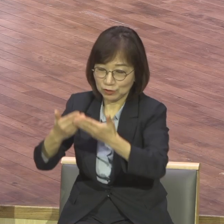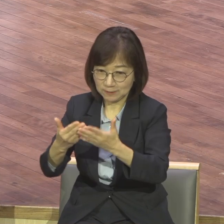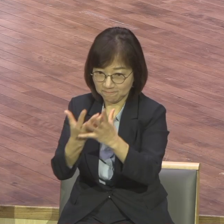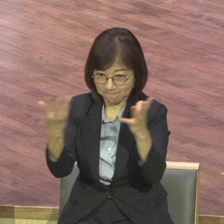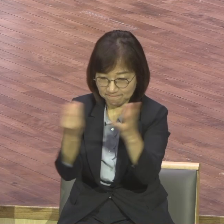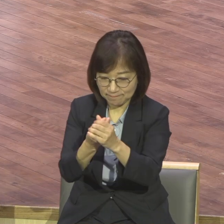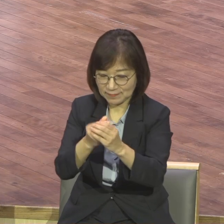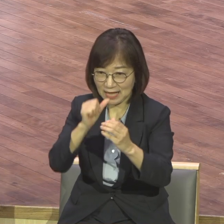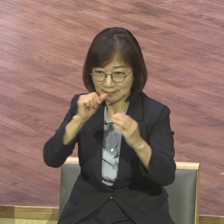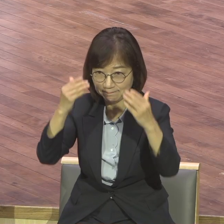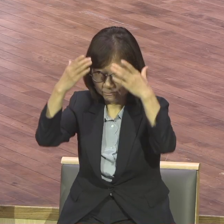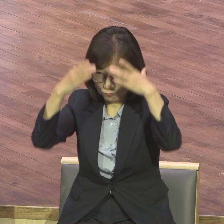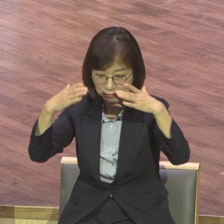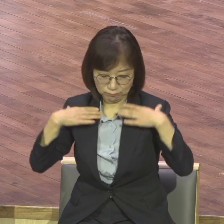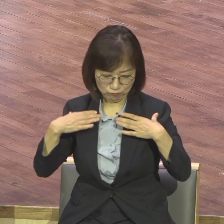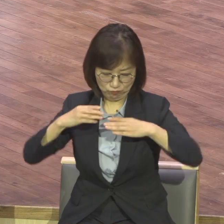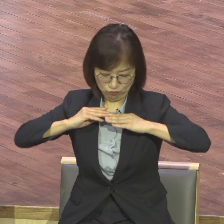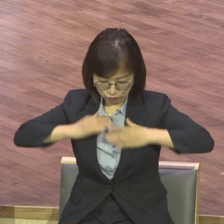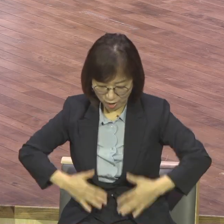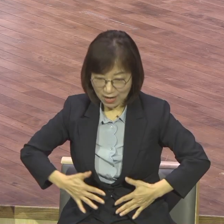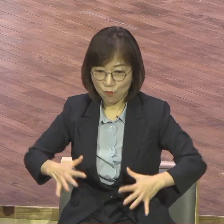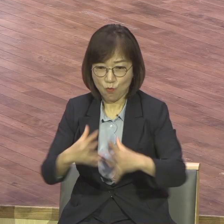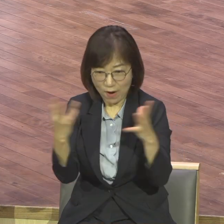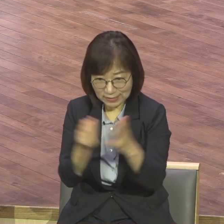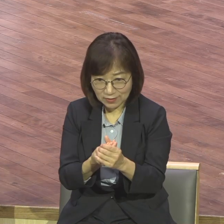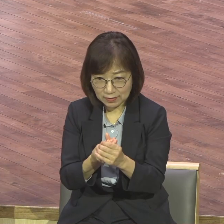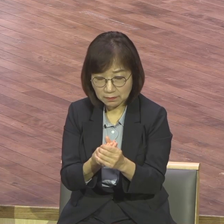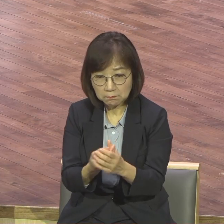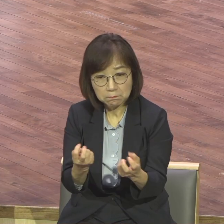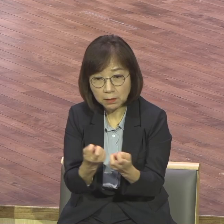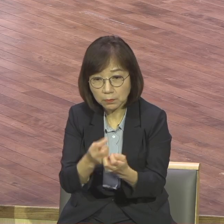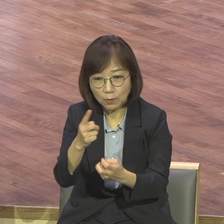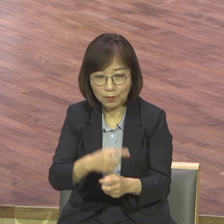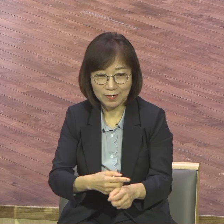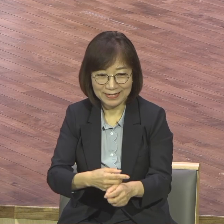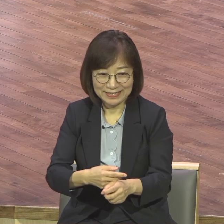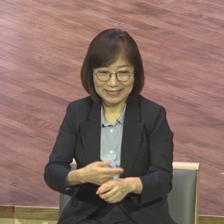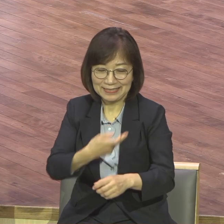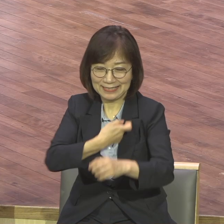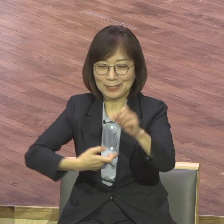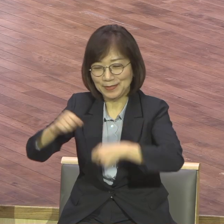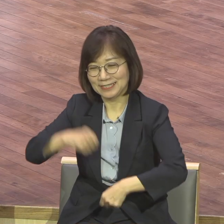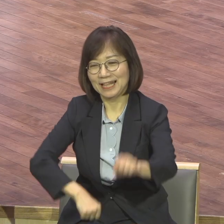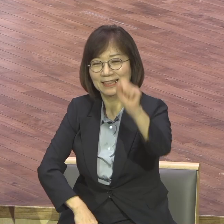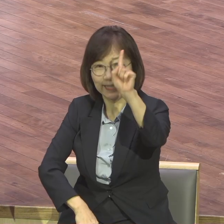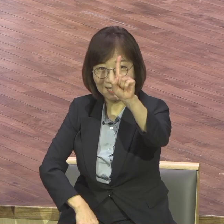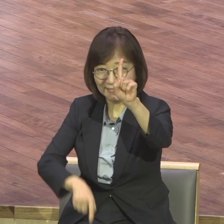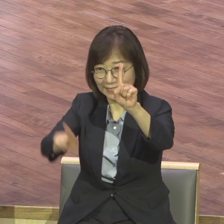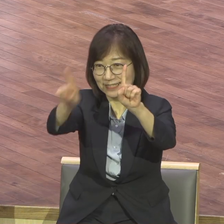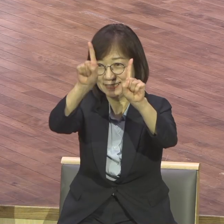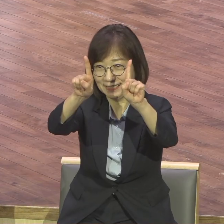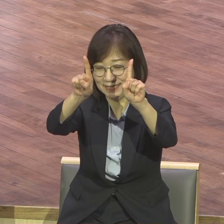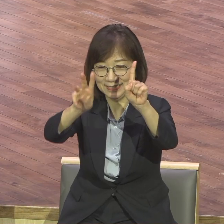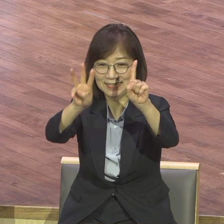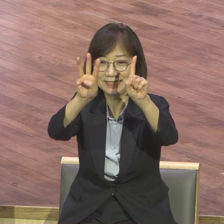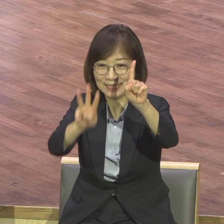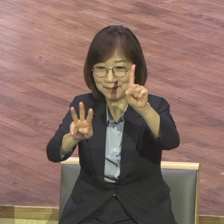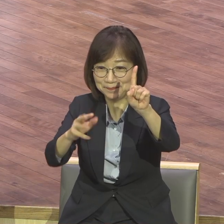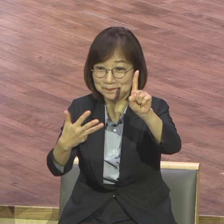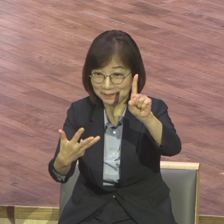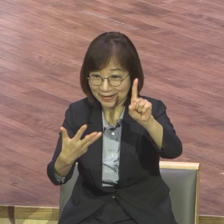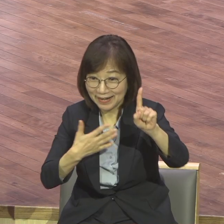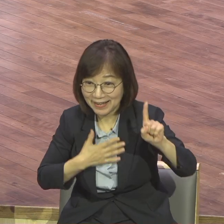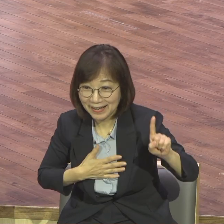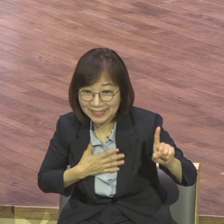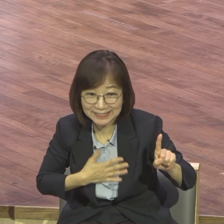무장된 삶을 살아라. 어떻게 해요? 138로. 아멘. 138 붙잡으세요. 138이 뭡니까? 물어보세요. 세 가족부에